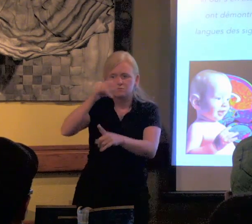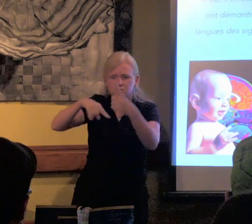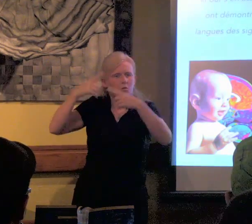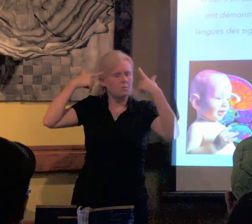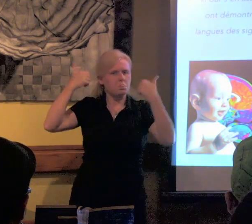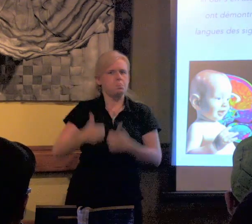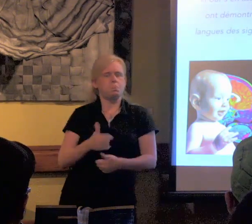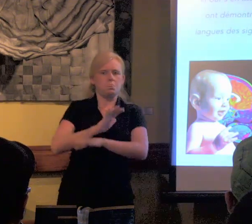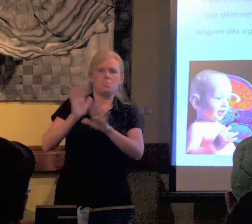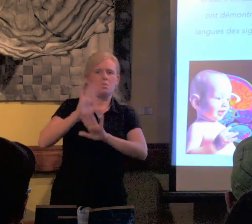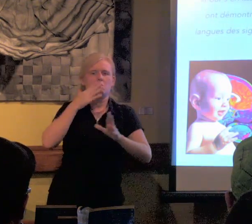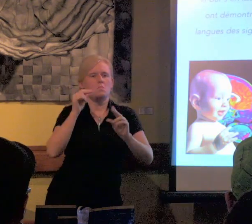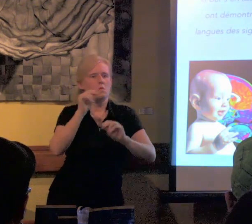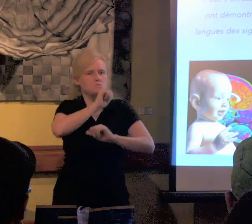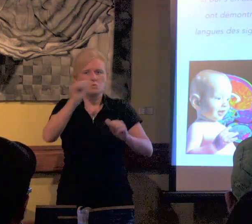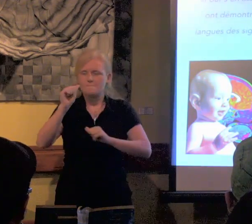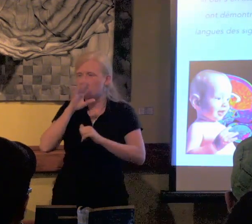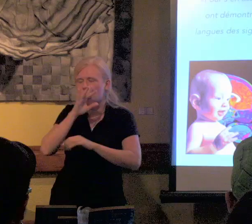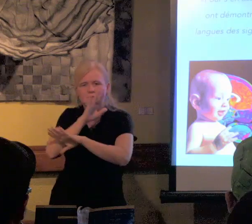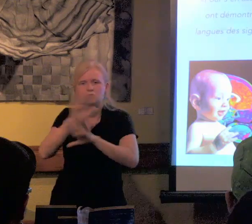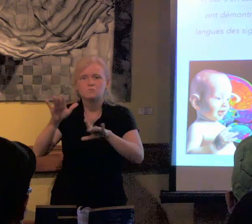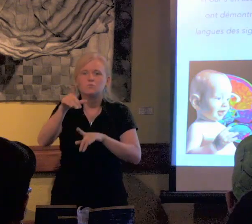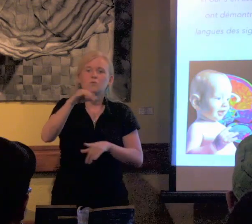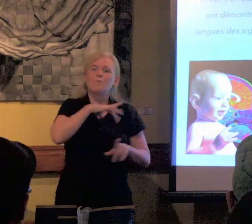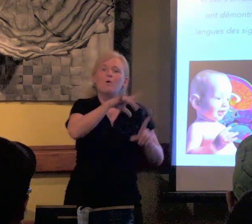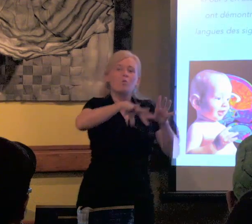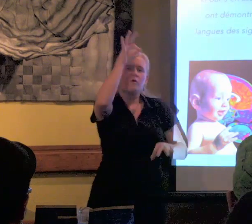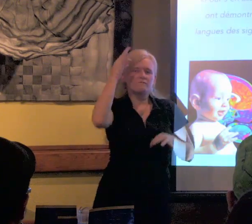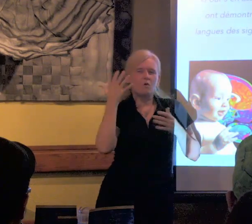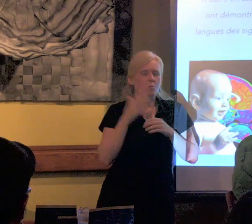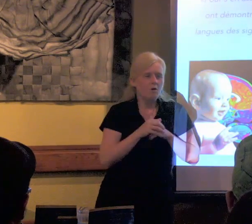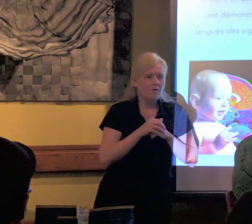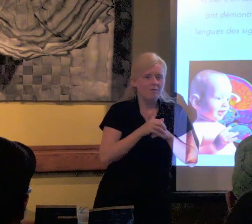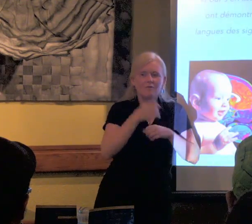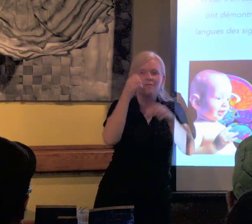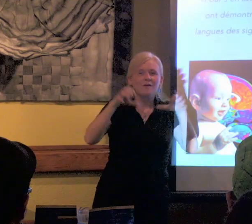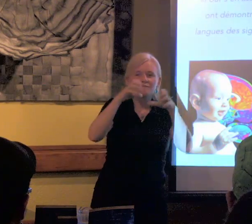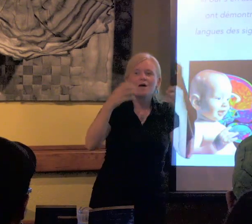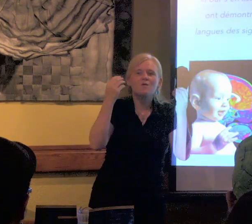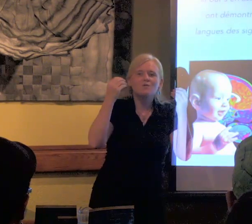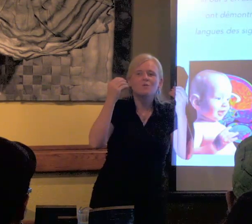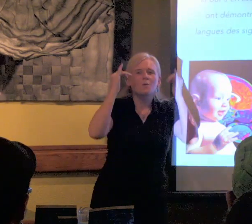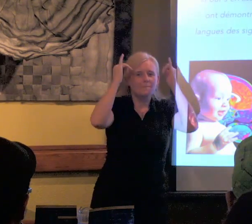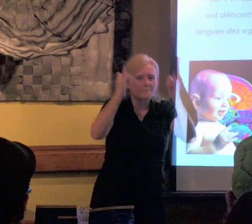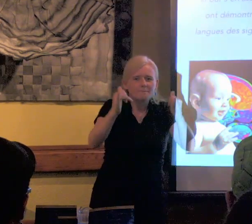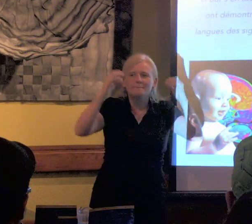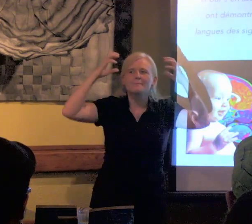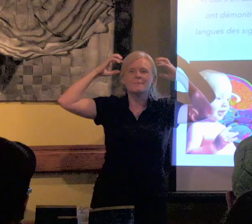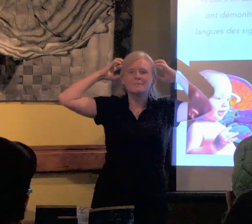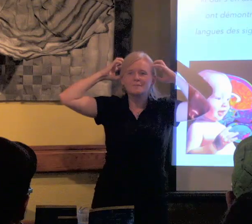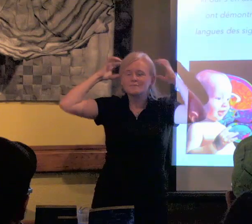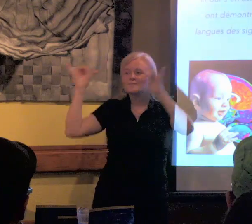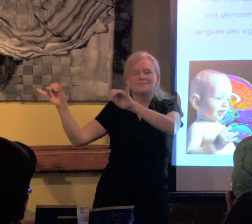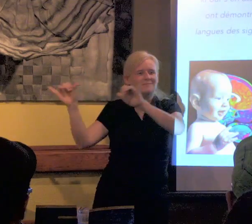aire du cerveau qui est stimulée lorsqu'un enfant est stimulé finalement auditivement. Alors souvent, les personnes continuent à dire que c'est la